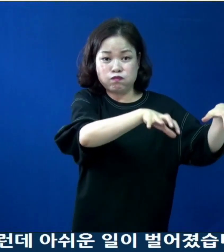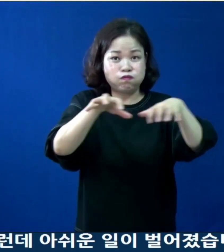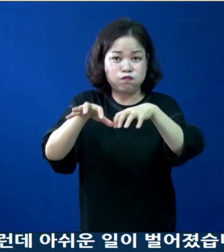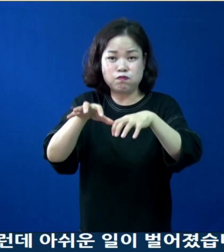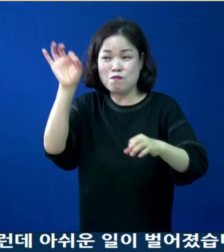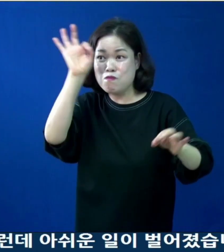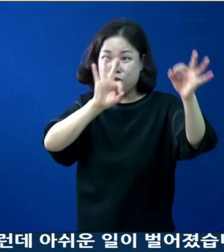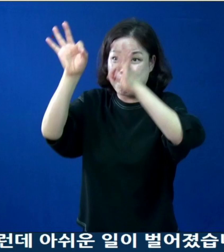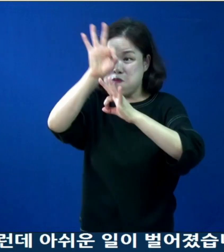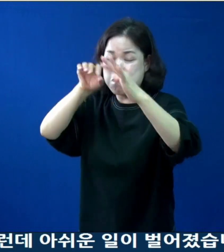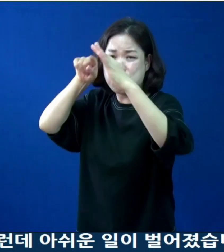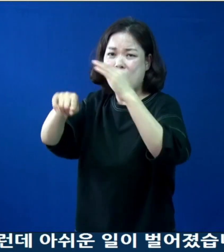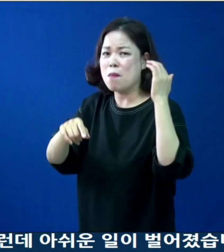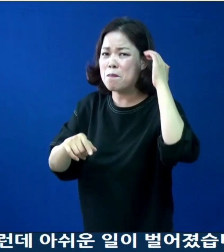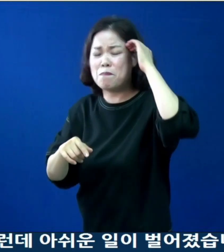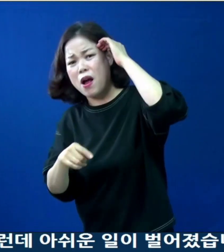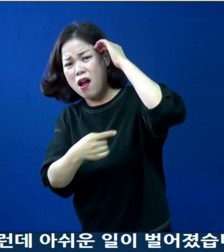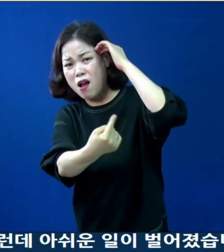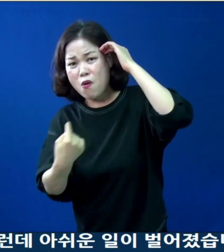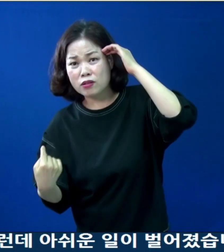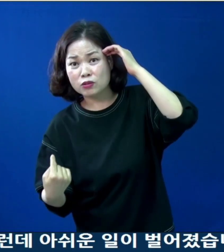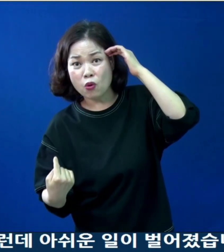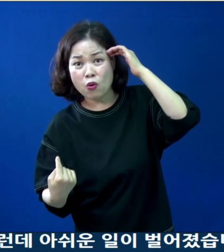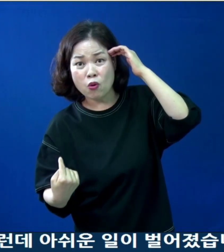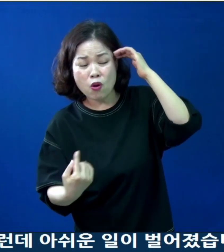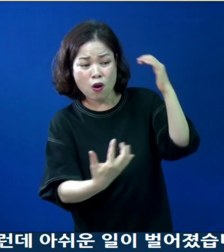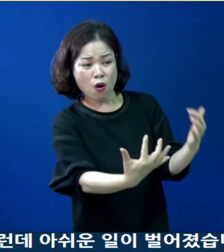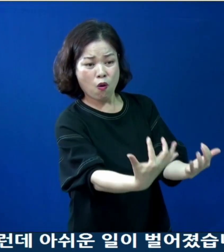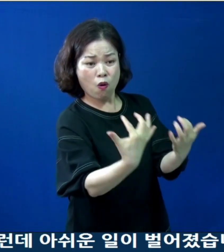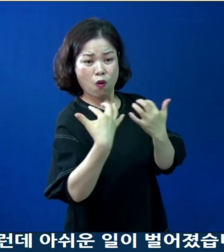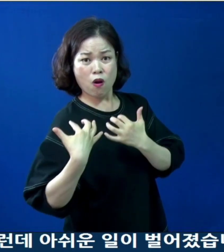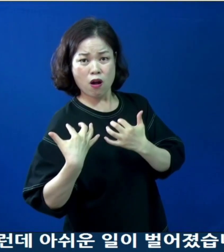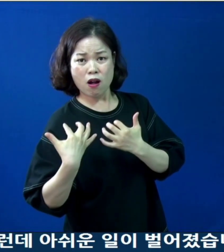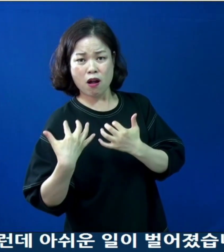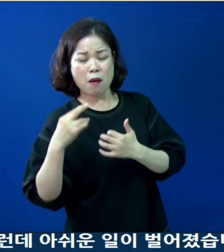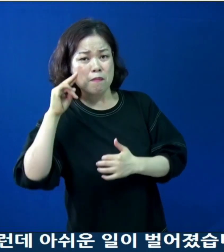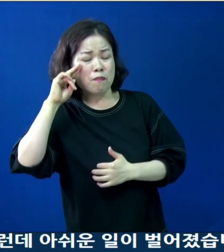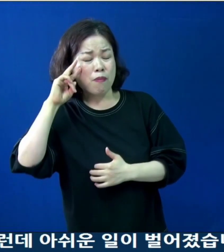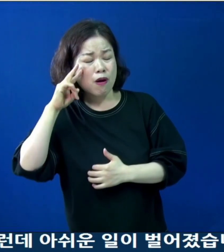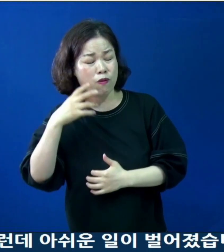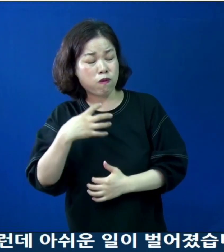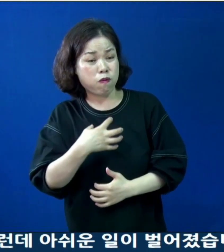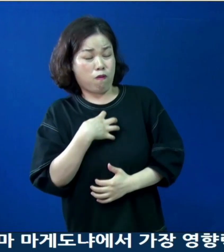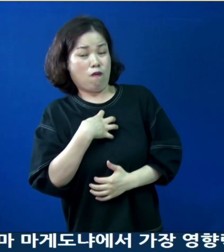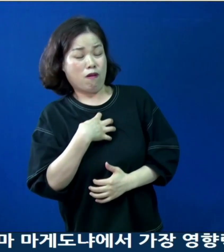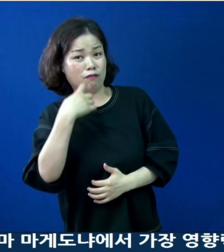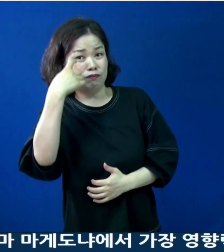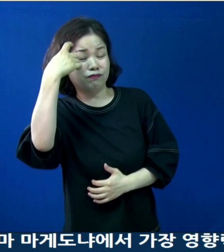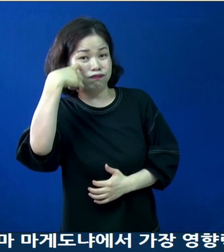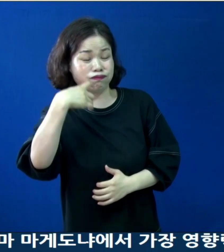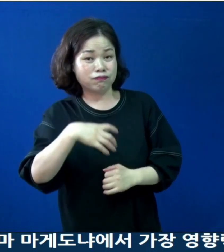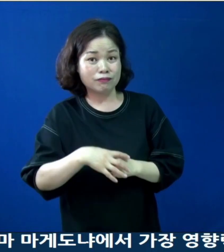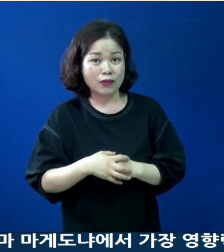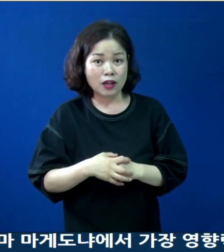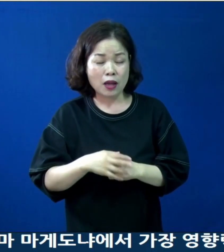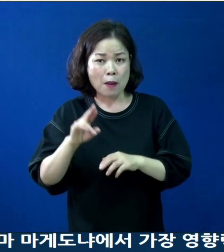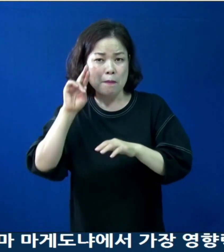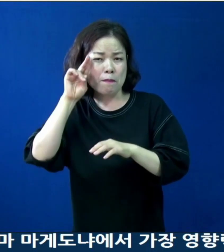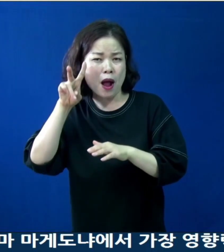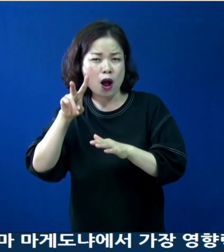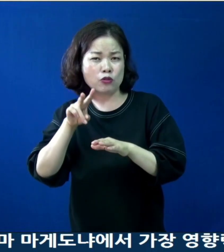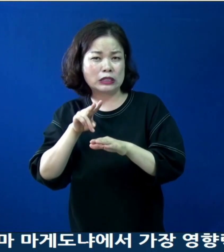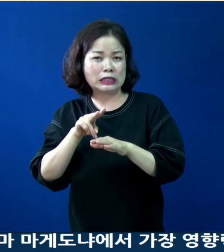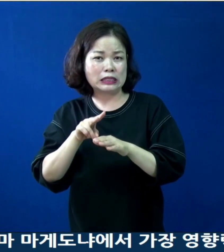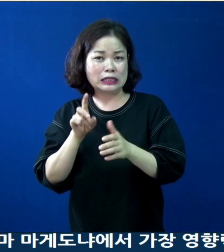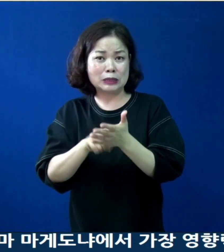들고 쫓아다니면서 방해하는 거예요. 그래서 바울이 할 수 없이 굉장한 위협을 느꼈던 것 같아요. 그래서 바울이 급하게